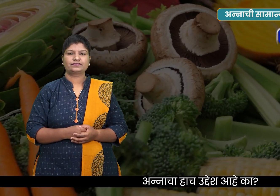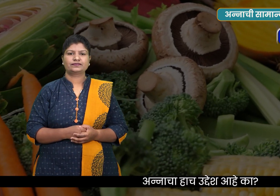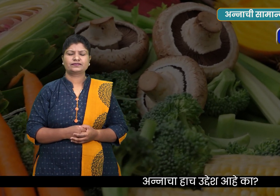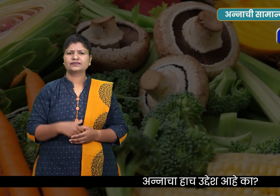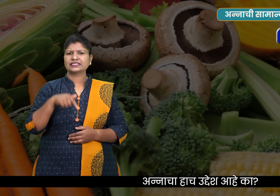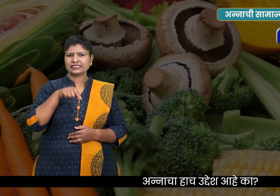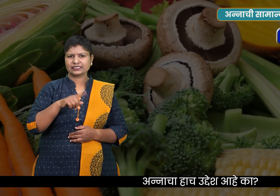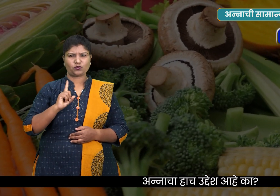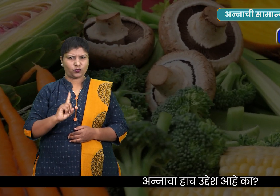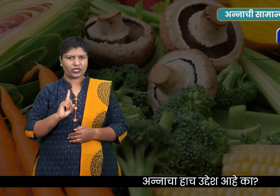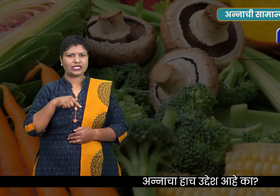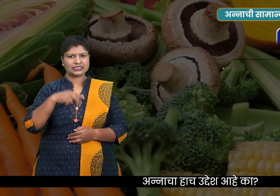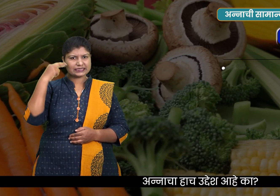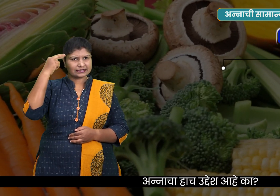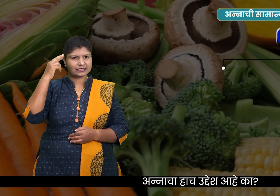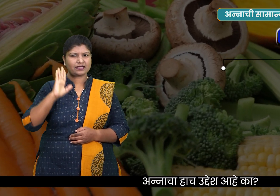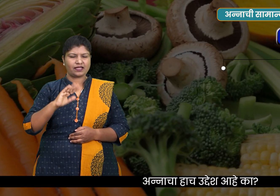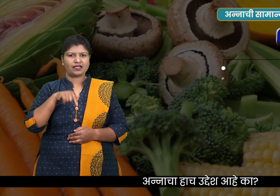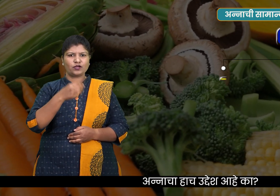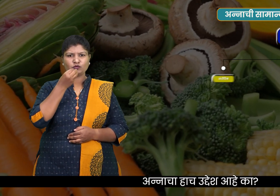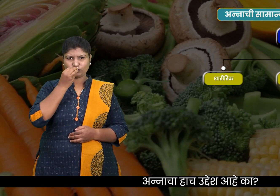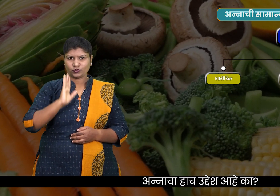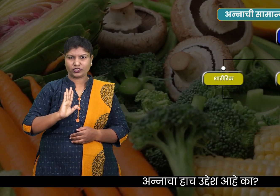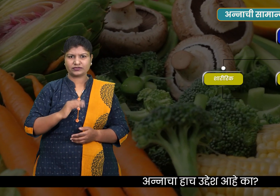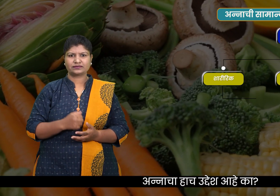अन्नाचा हाच उद्देश आहे का?